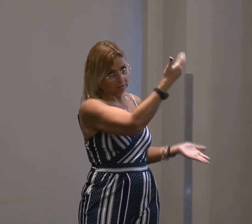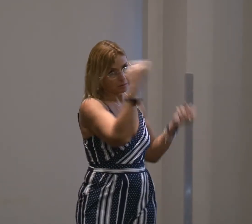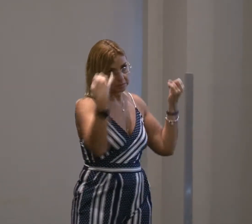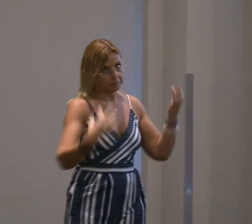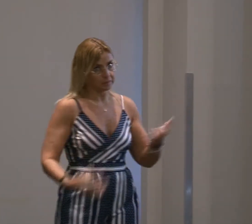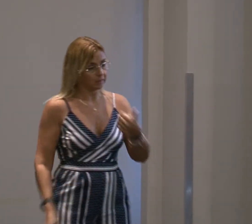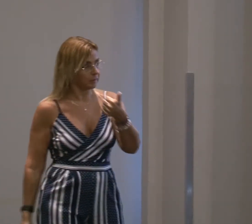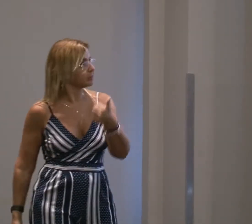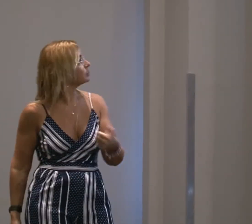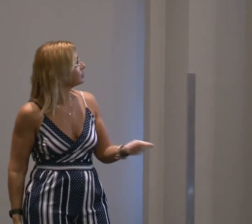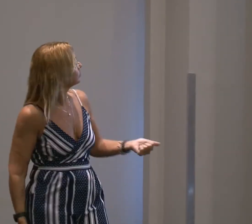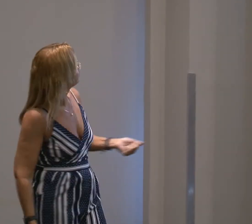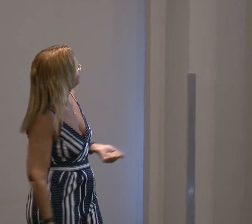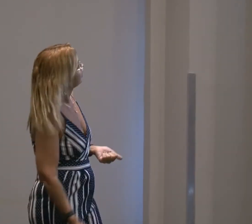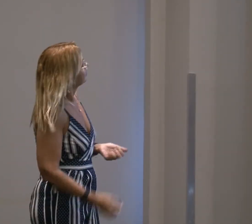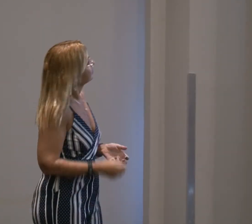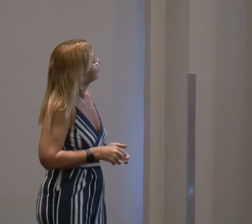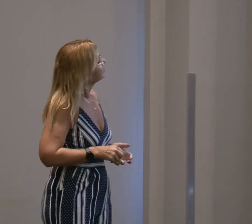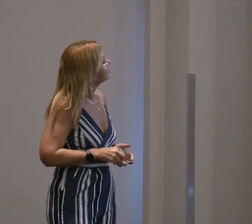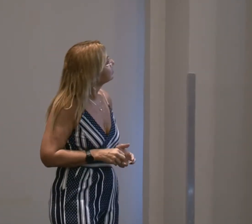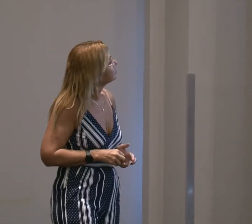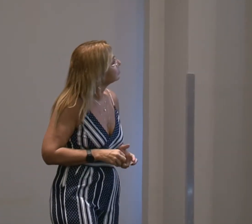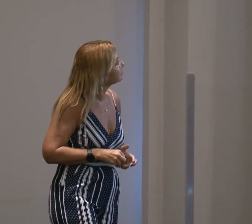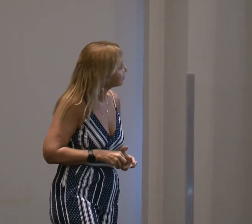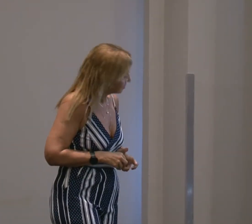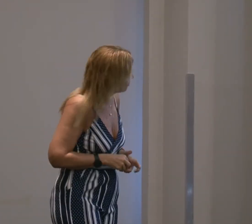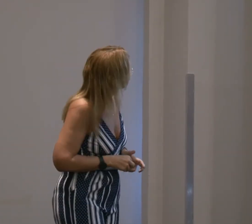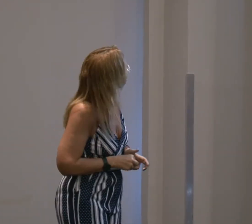intérprete, mas eu vou dizer que existem casos e casos.